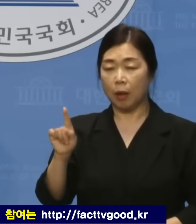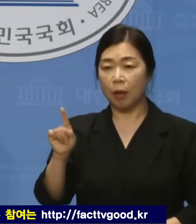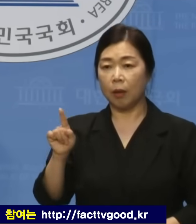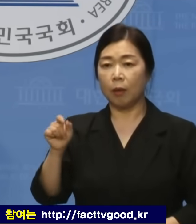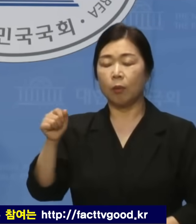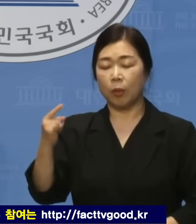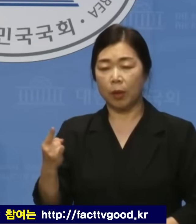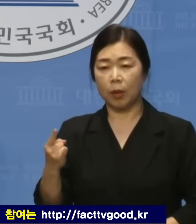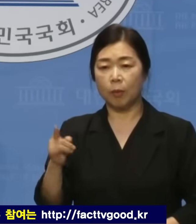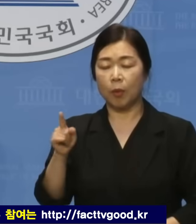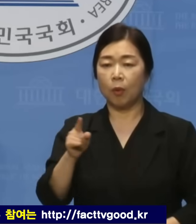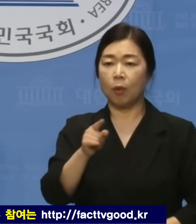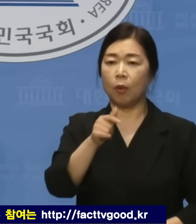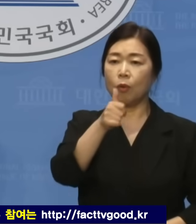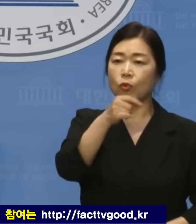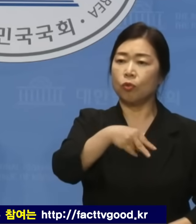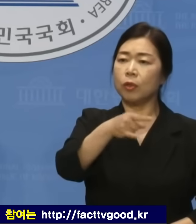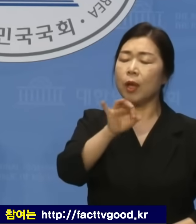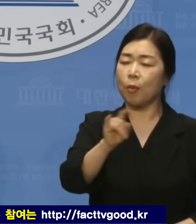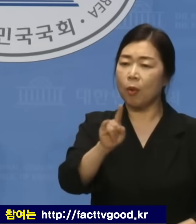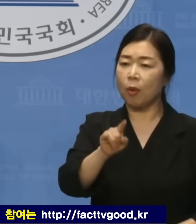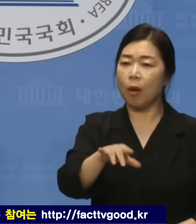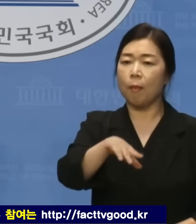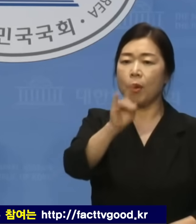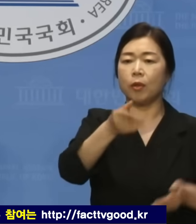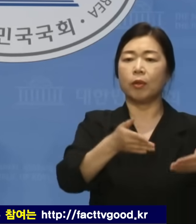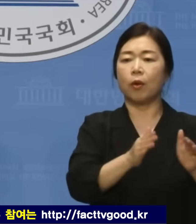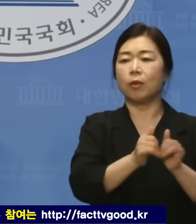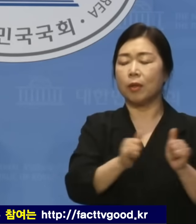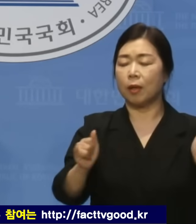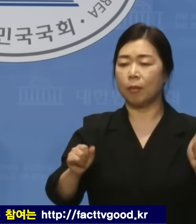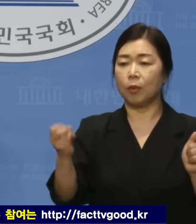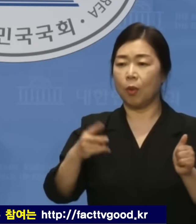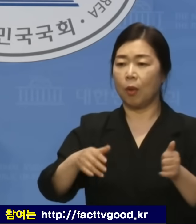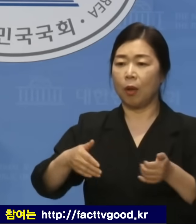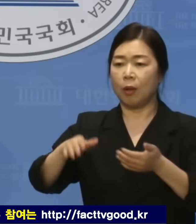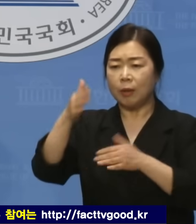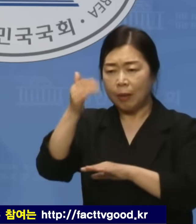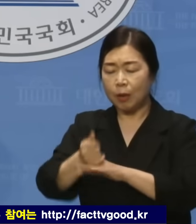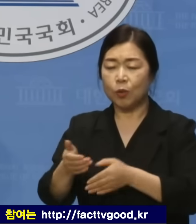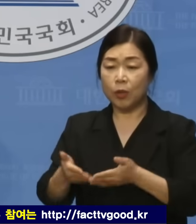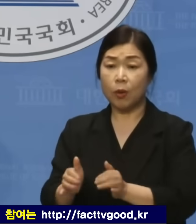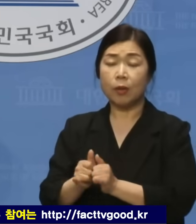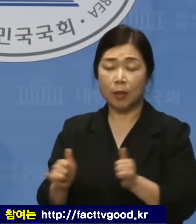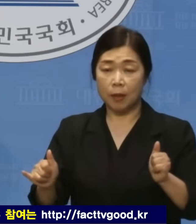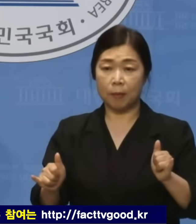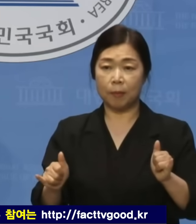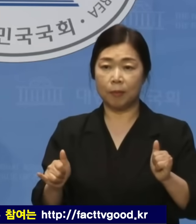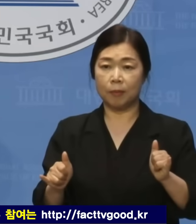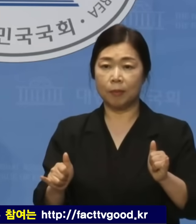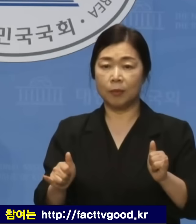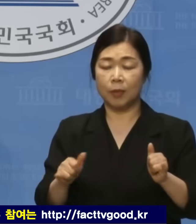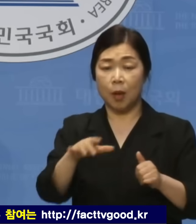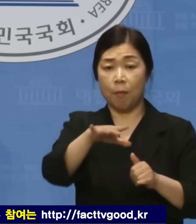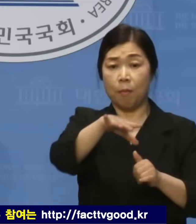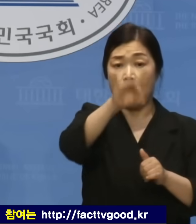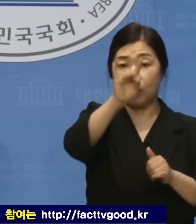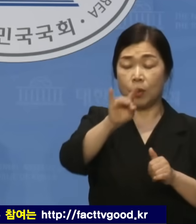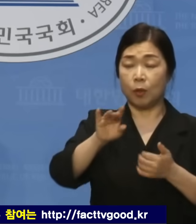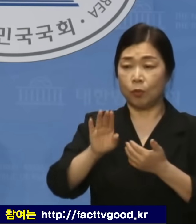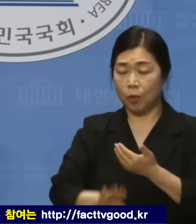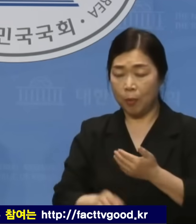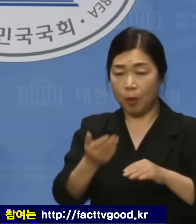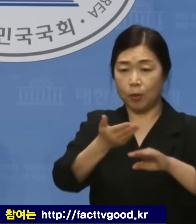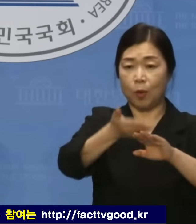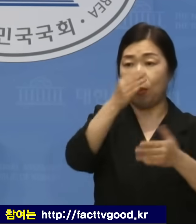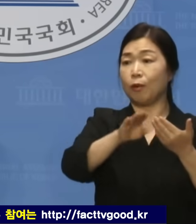후생, 선생의 반대말이죠. 먼저 태어난 사람, 선배의 반대말이 후생입니다.